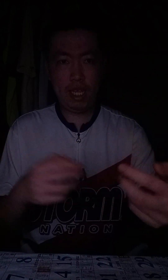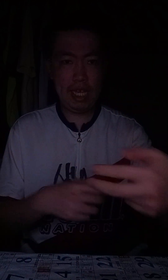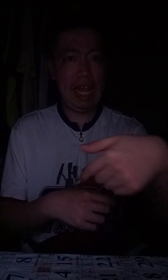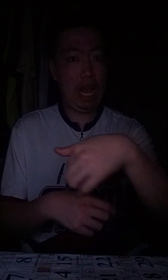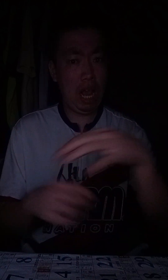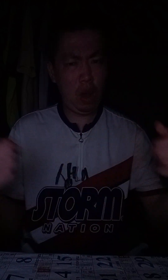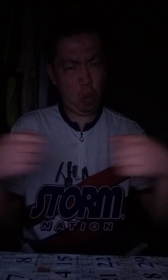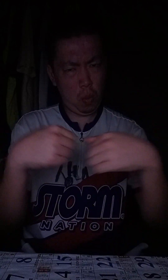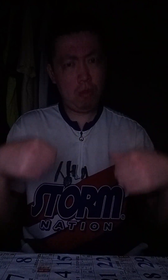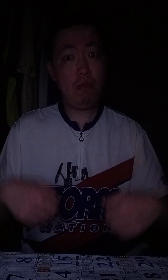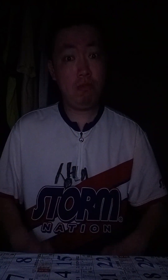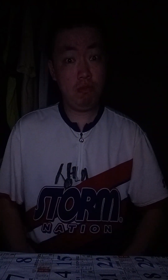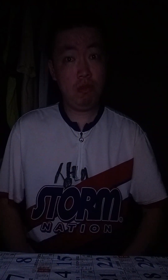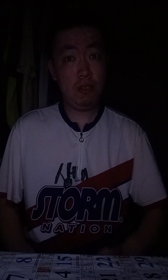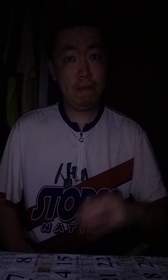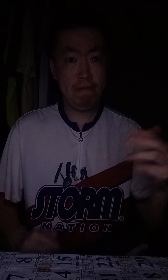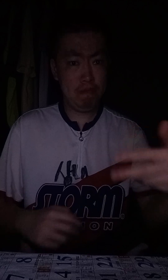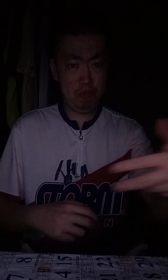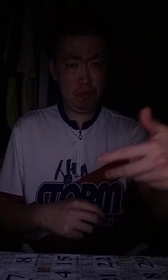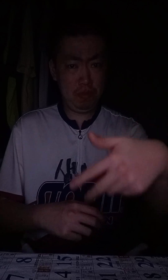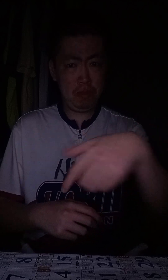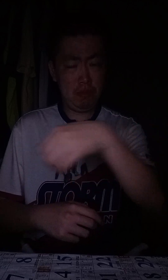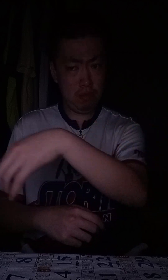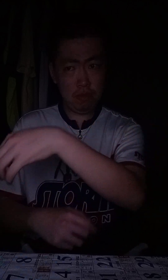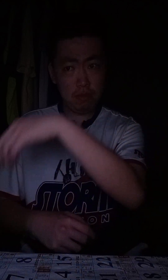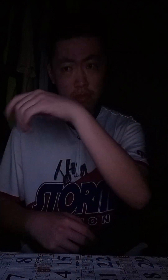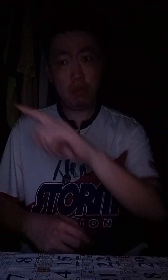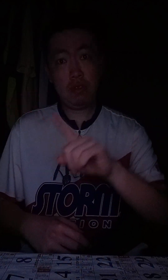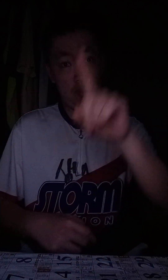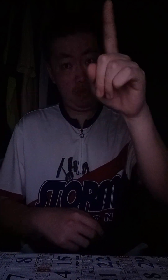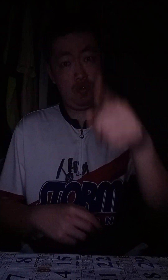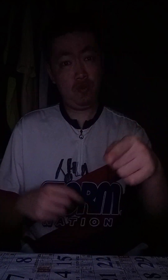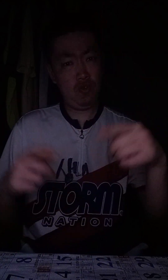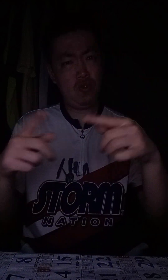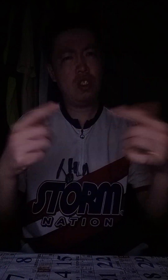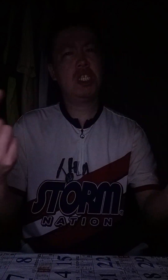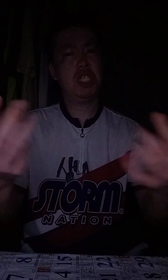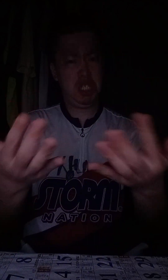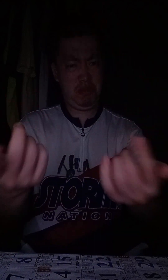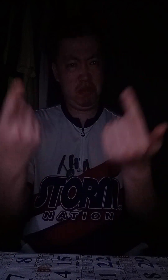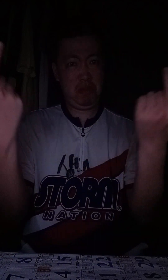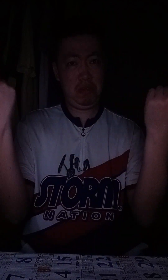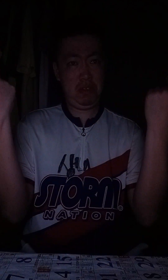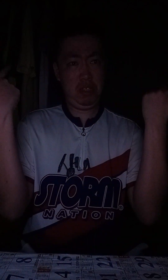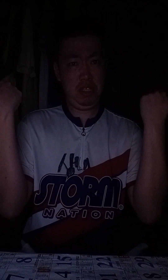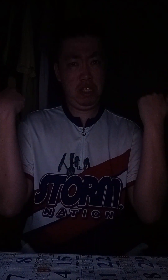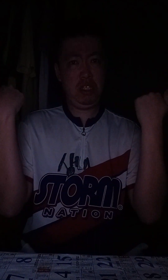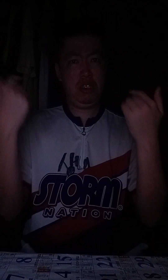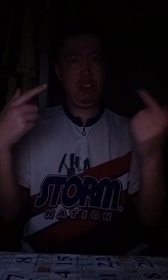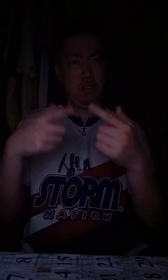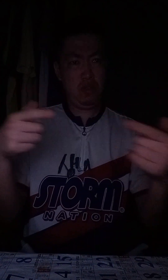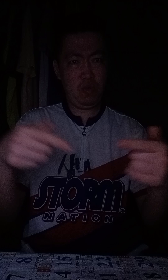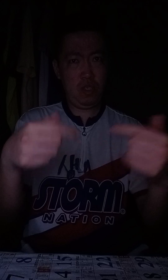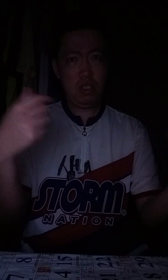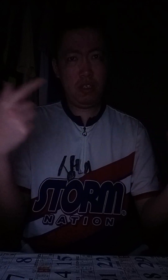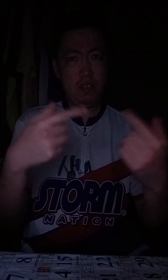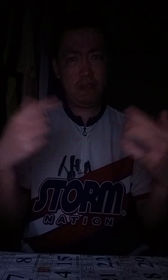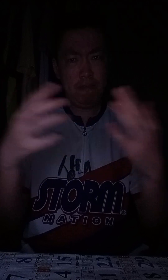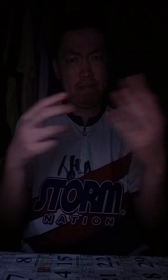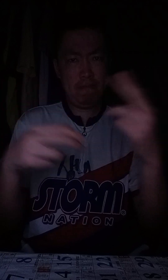사고입니다. 마을버스는 가파른 언덕을 오르던 중 뒤로 10여 미터를 밀려 내려간 뒤 이곳까지 내려와 주차된 차량과